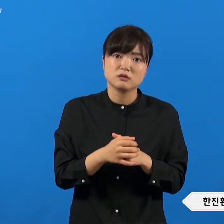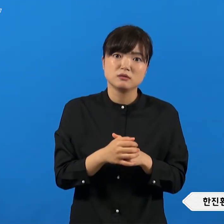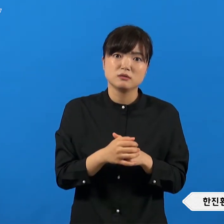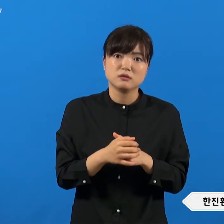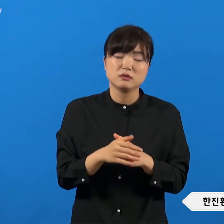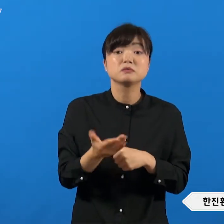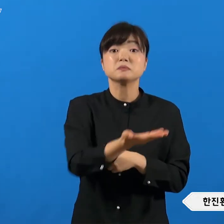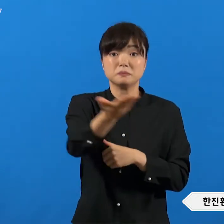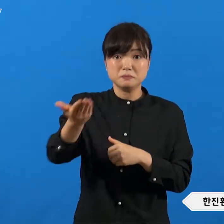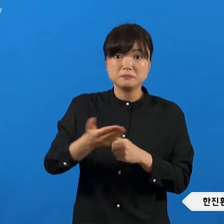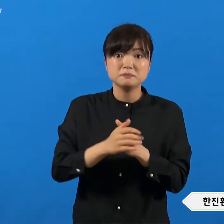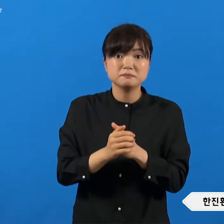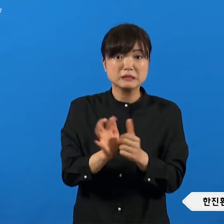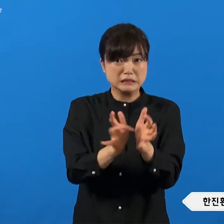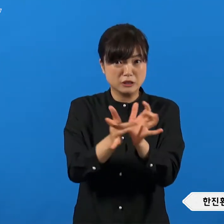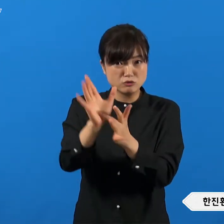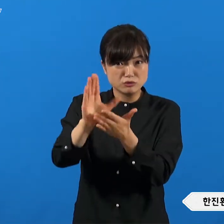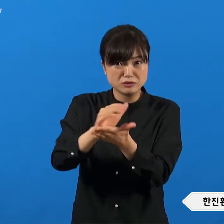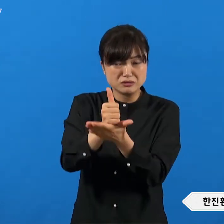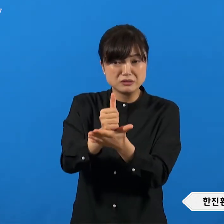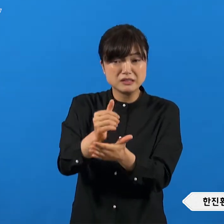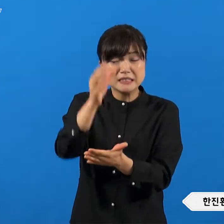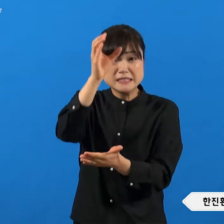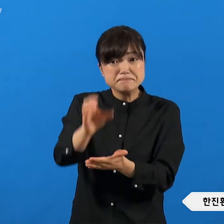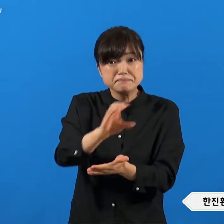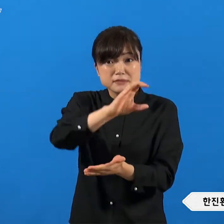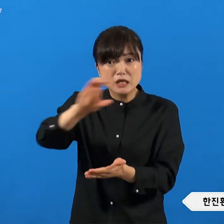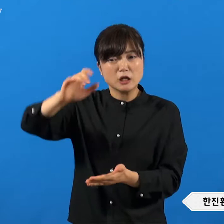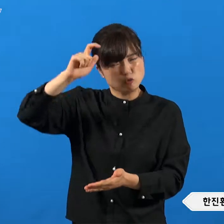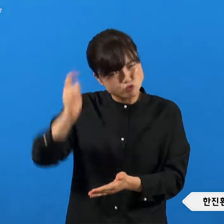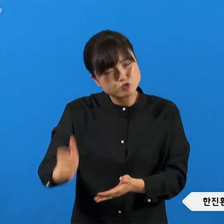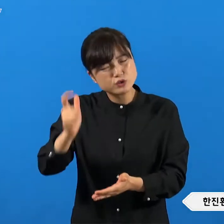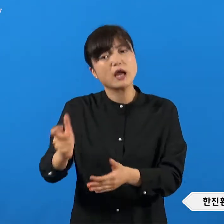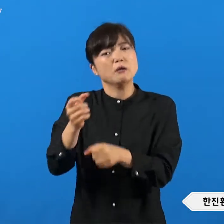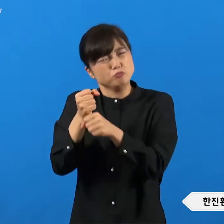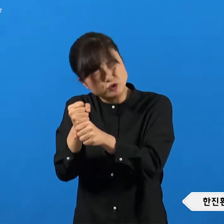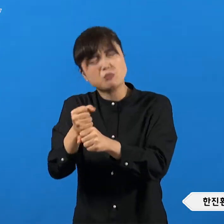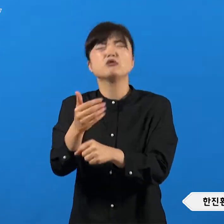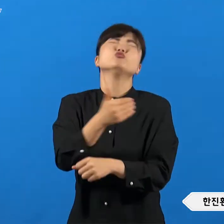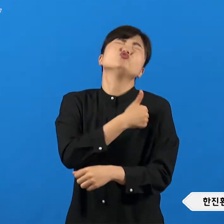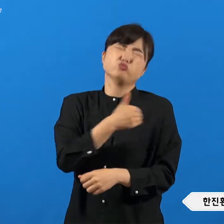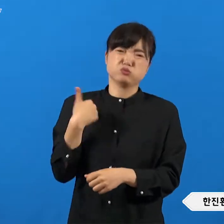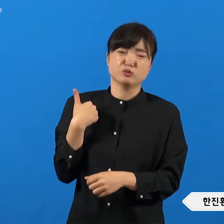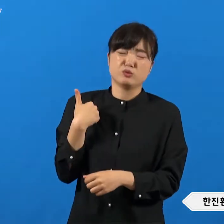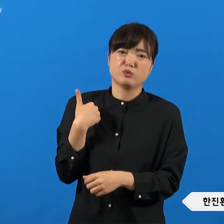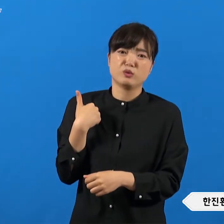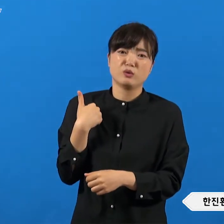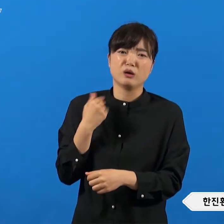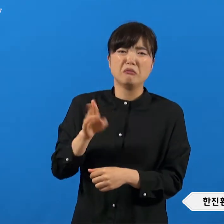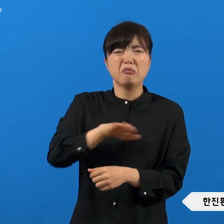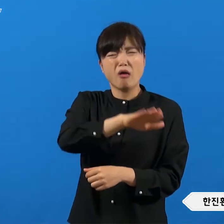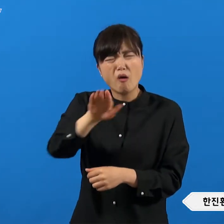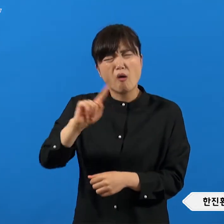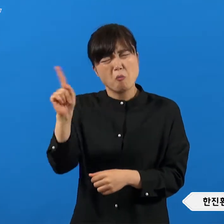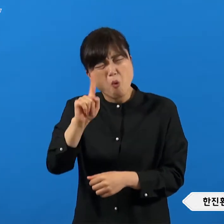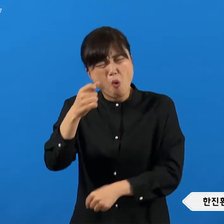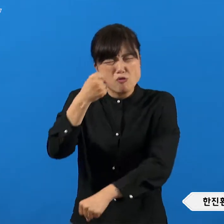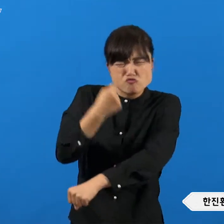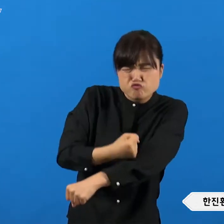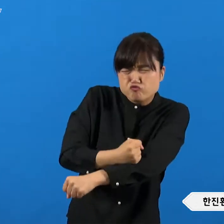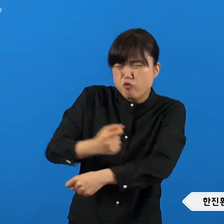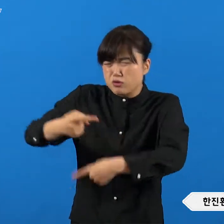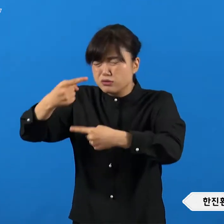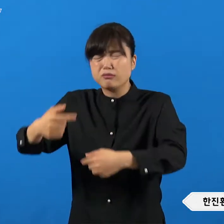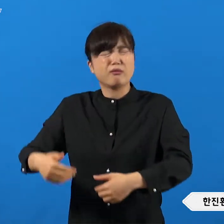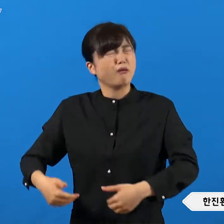여러분, 예수 그리스도의 십자가만 굳게 붙들면 그것으로 충분하고 내 어떤 나의 의도